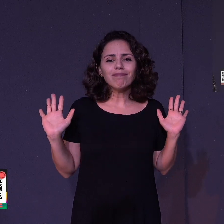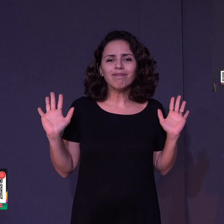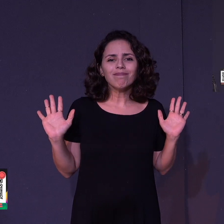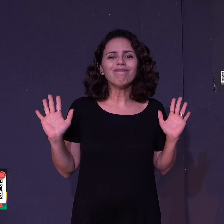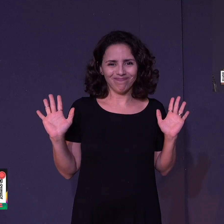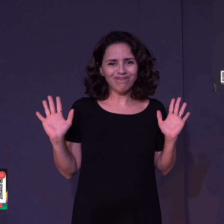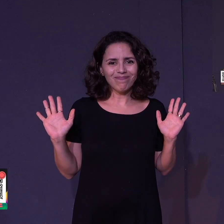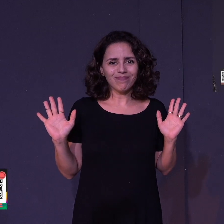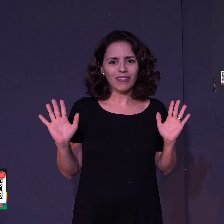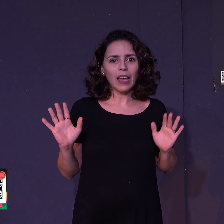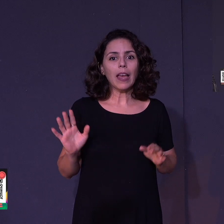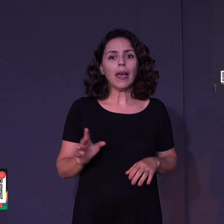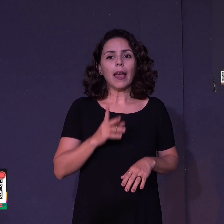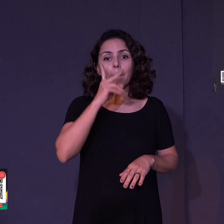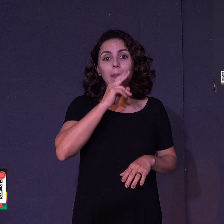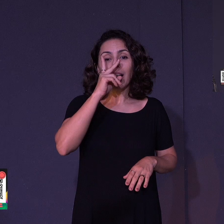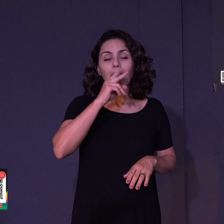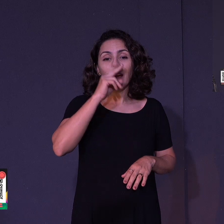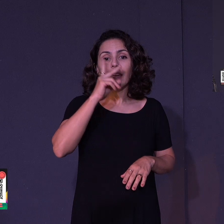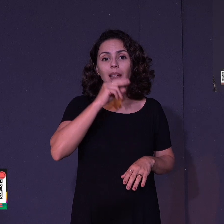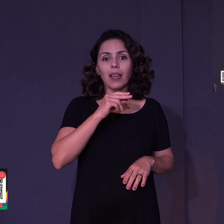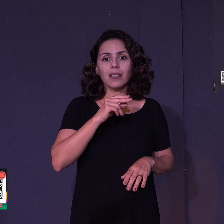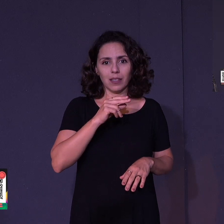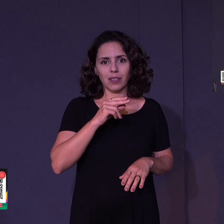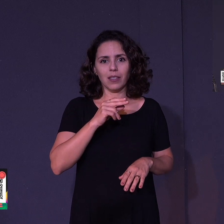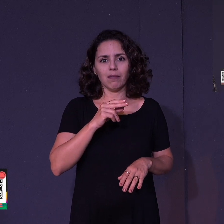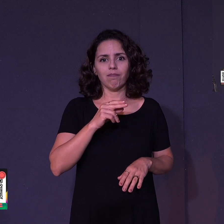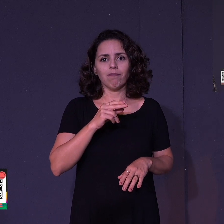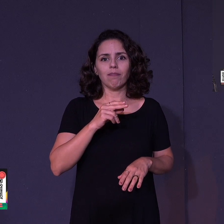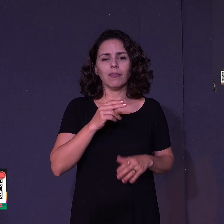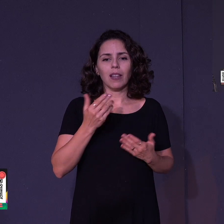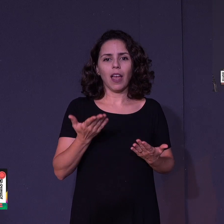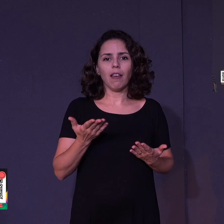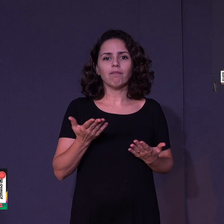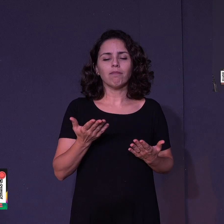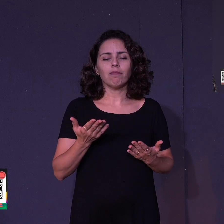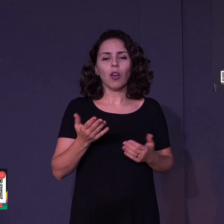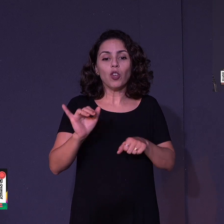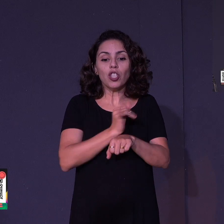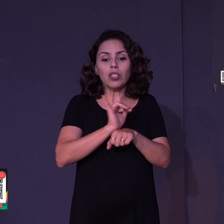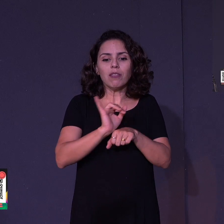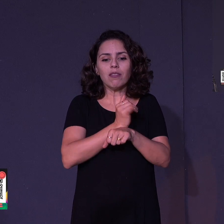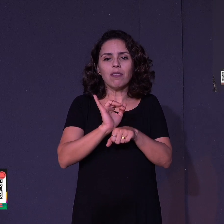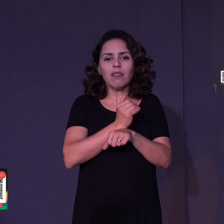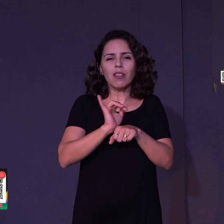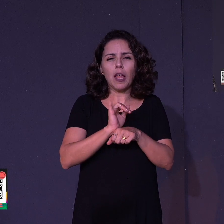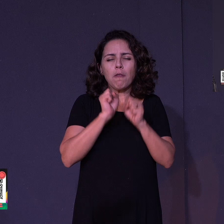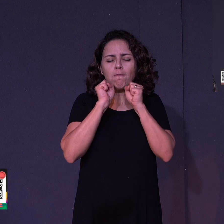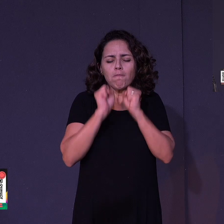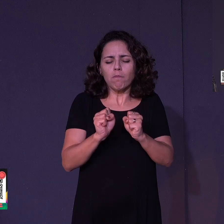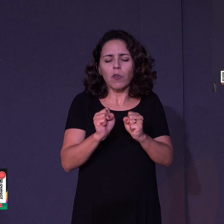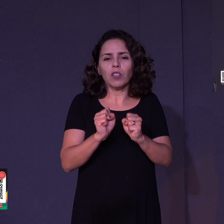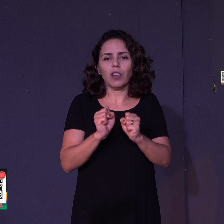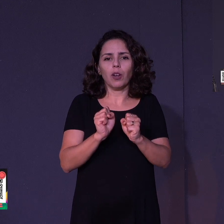que, posso lhe ser sincero, muitas vezes nós não usamos. A arma da oração. A oração que move o